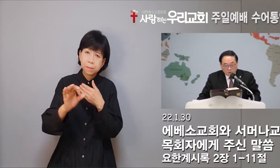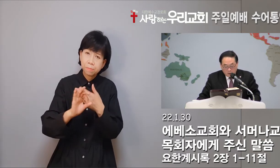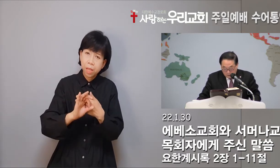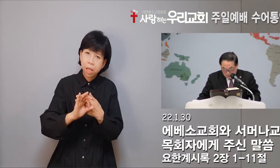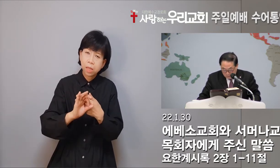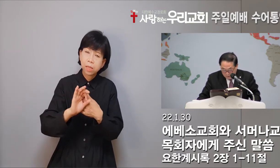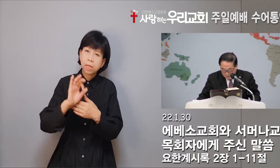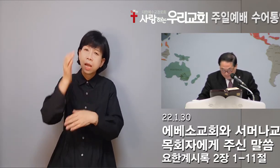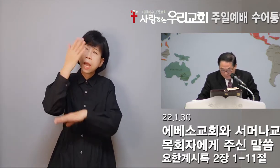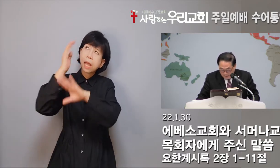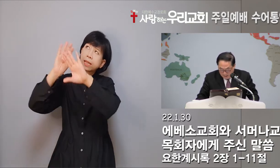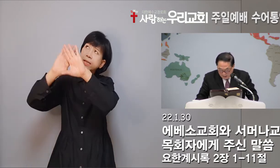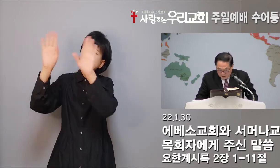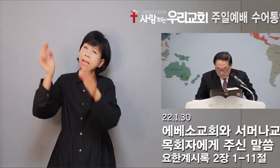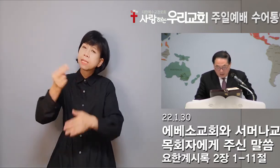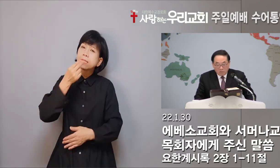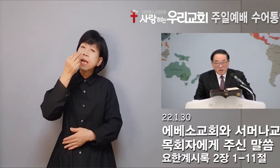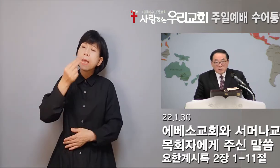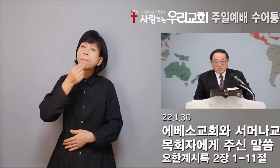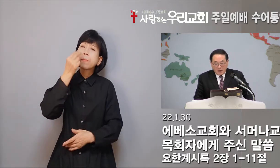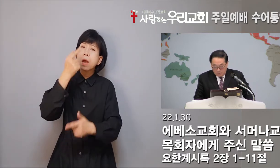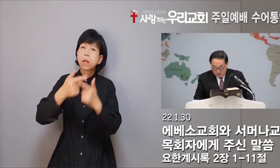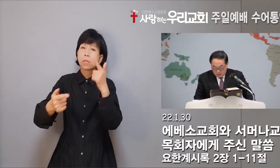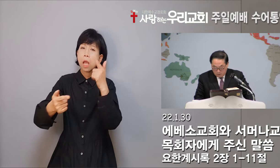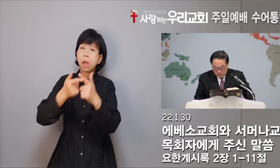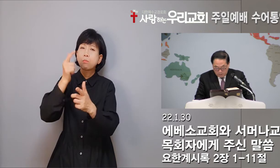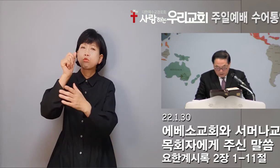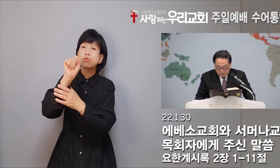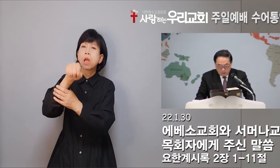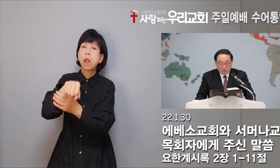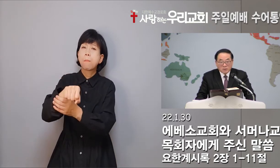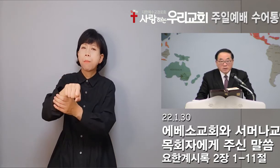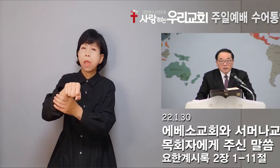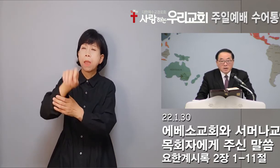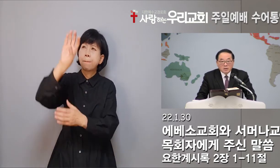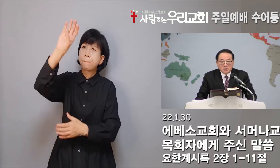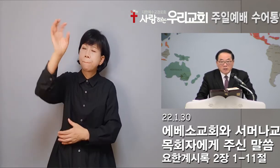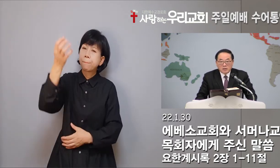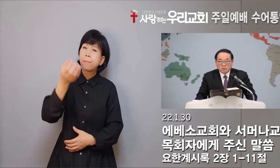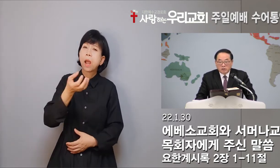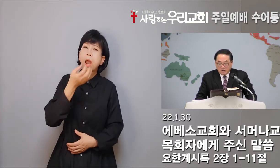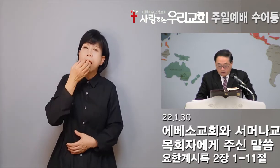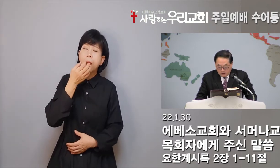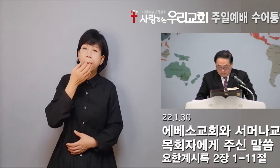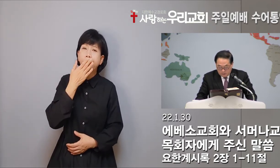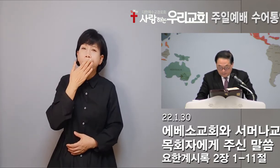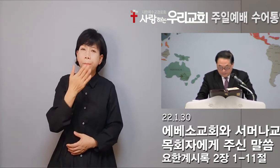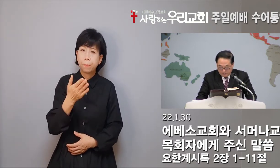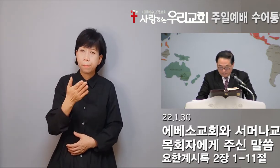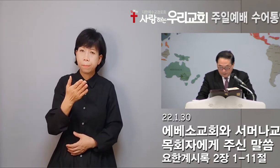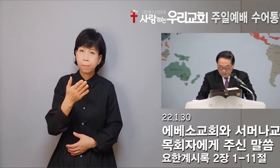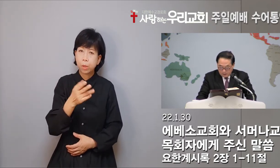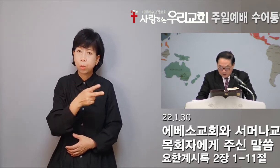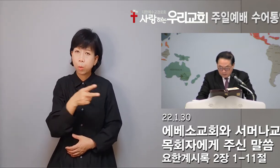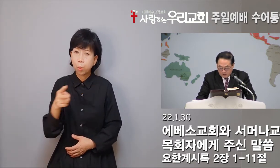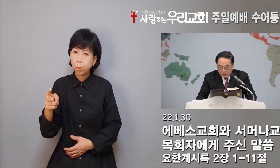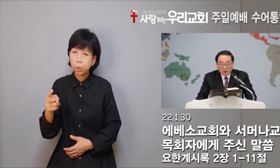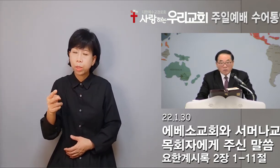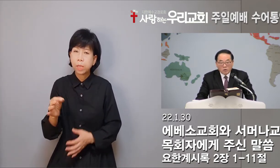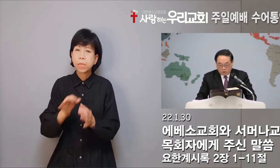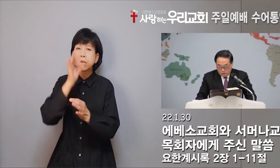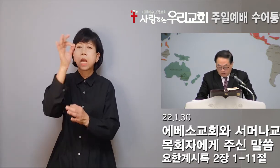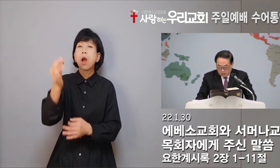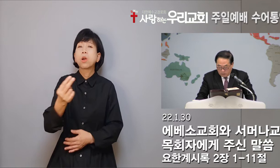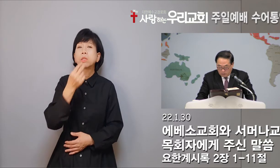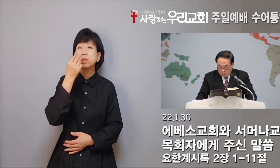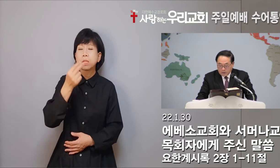먹게 된다는 것입니다. 하나님 낙원에 있는 생명나무 열매를 먹는 것은 영생을 누리는 것입니다. 지는 자,